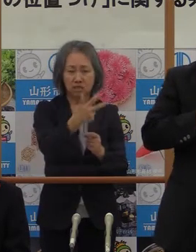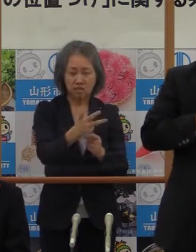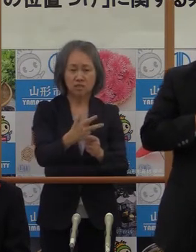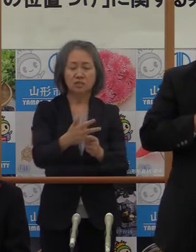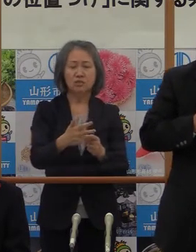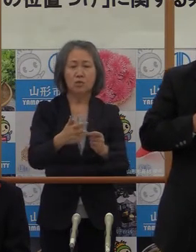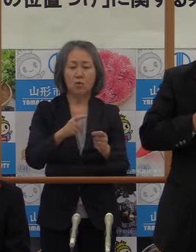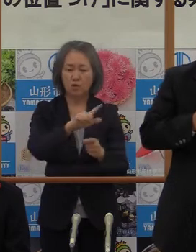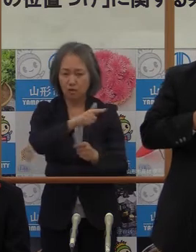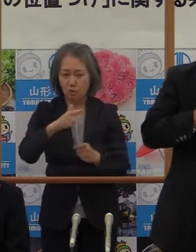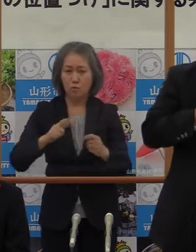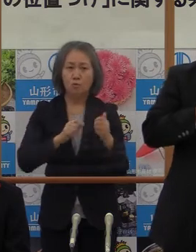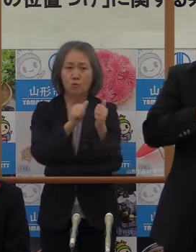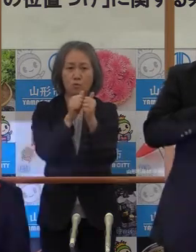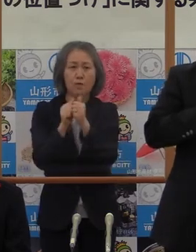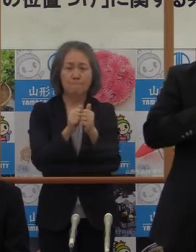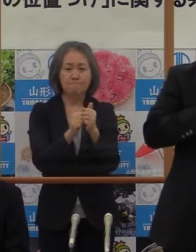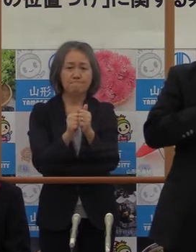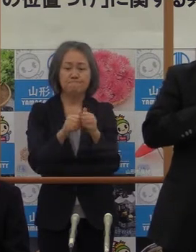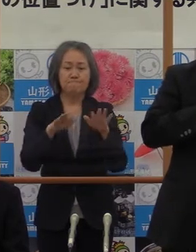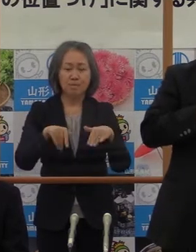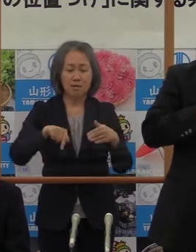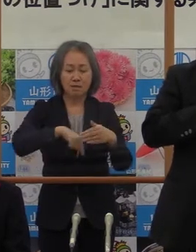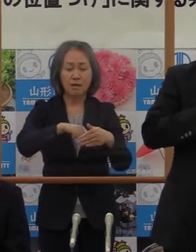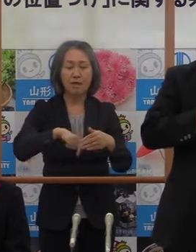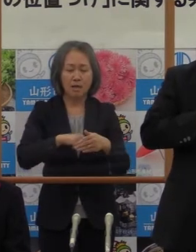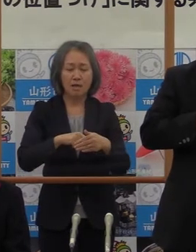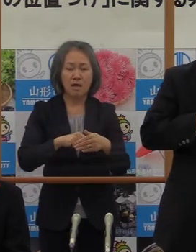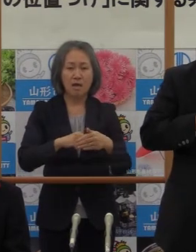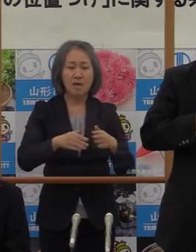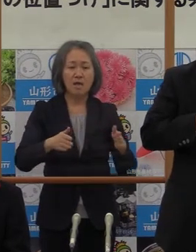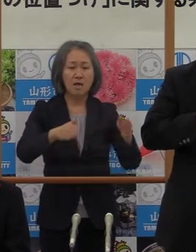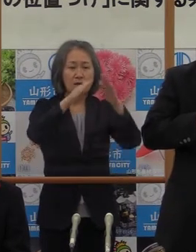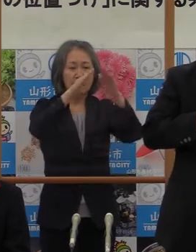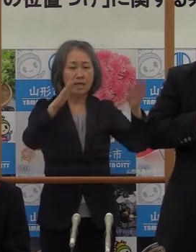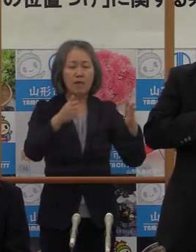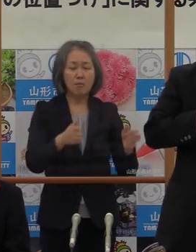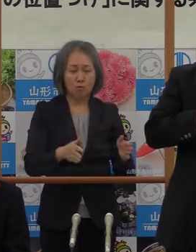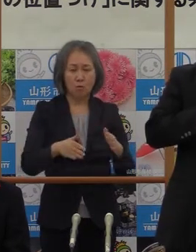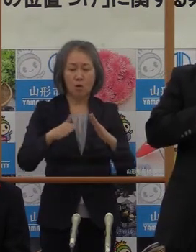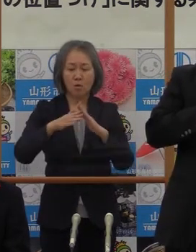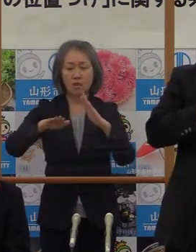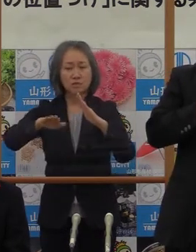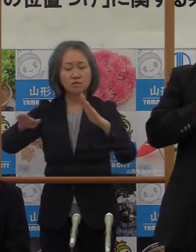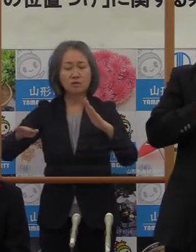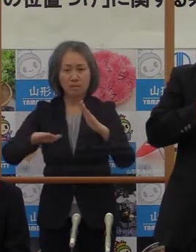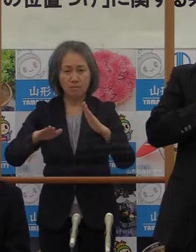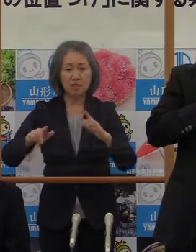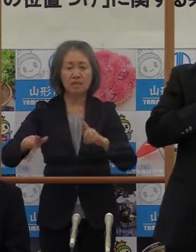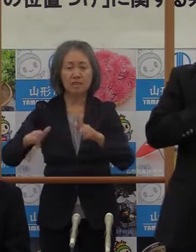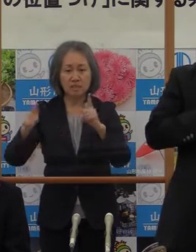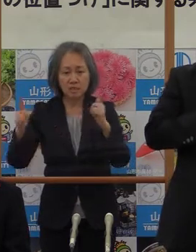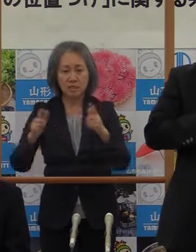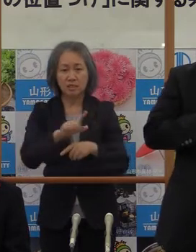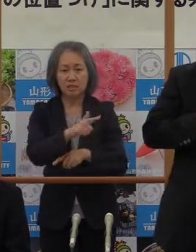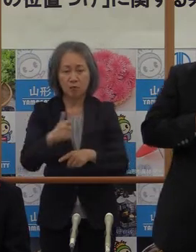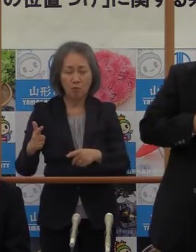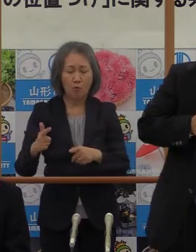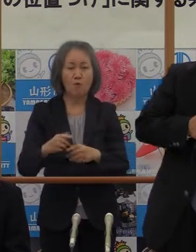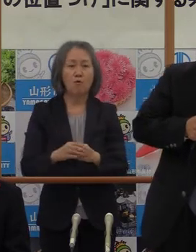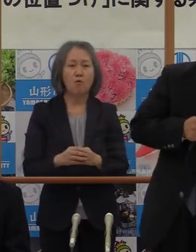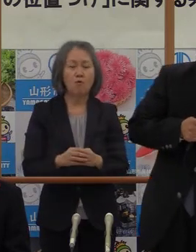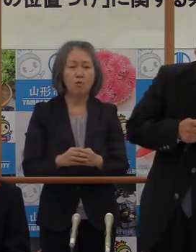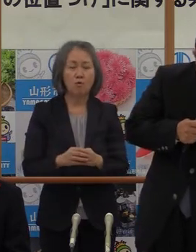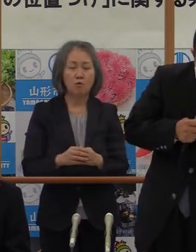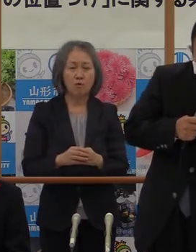まな話し合いを進めていく中、建物や庭木等を市へ寄付させていただいて敷地全体を